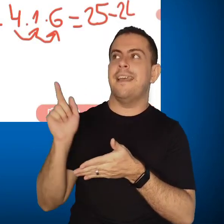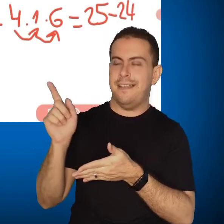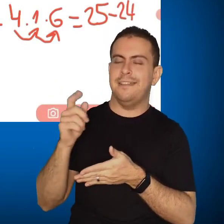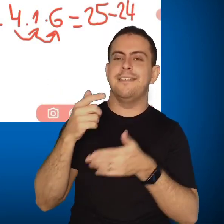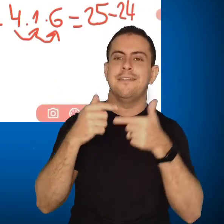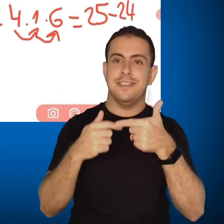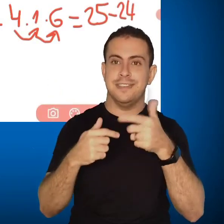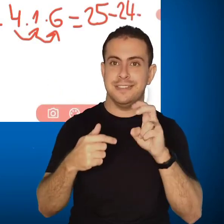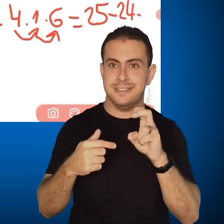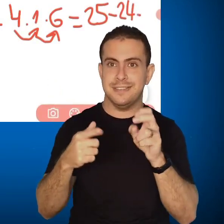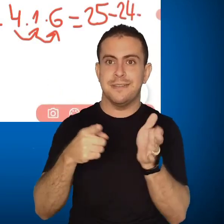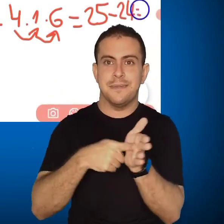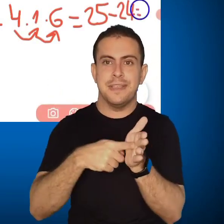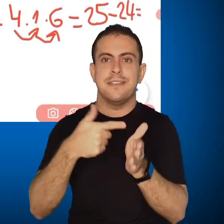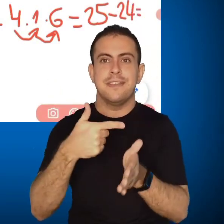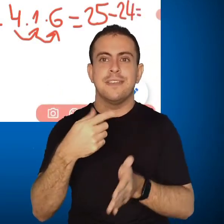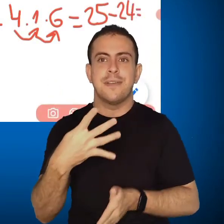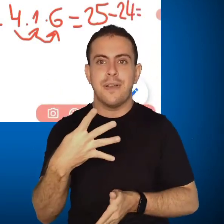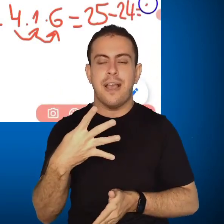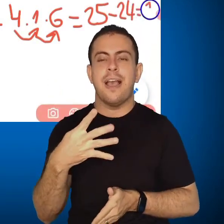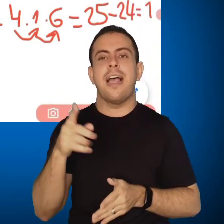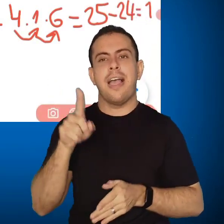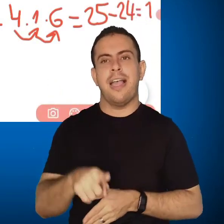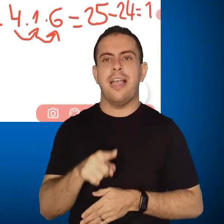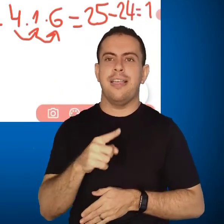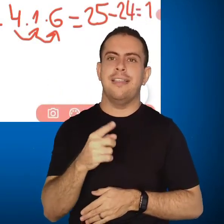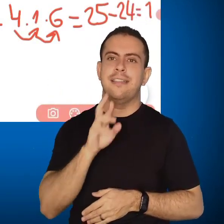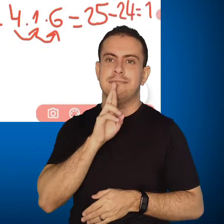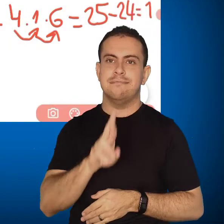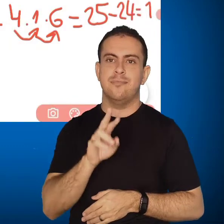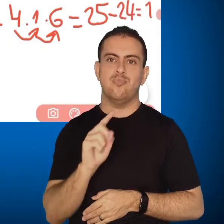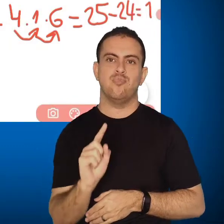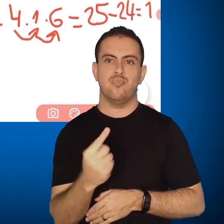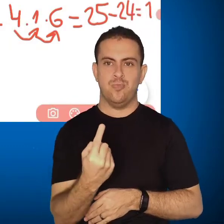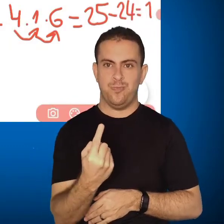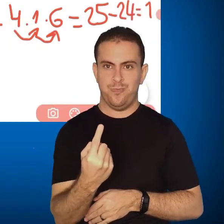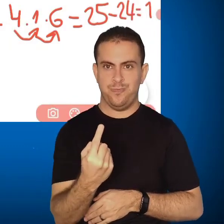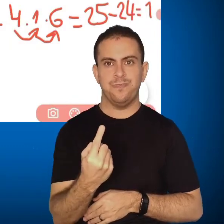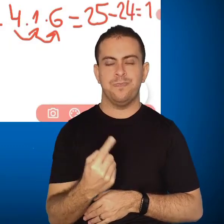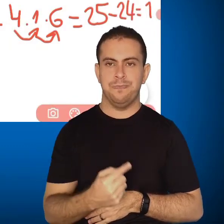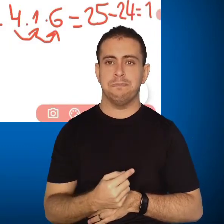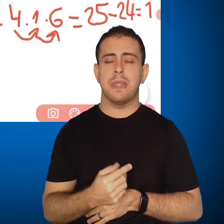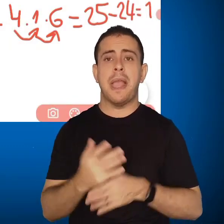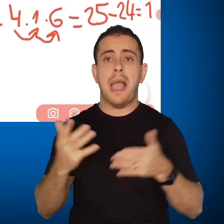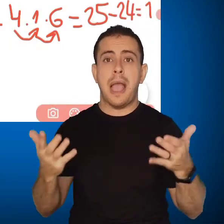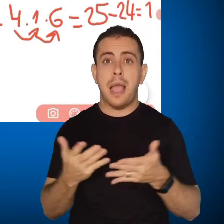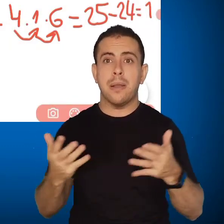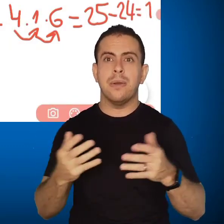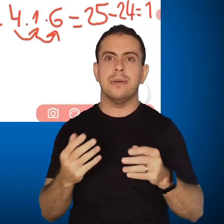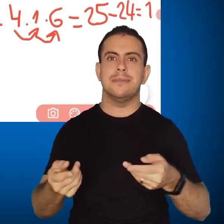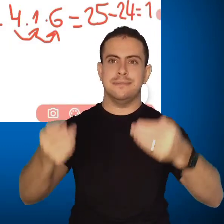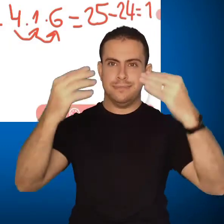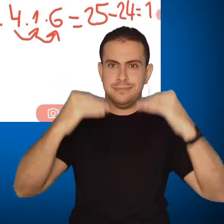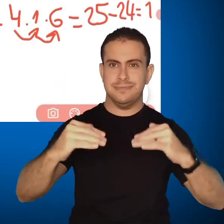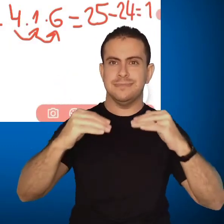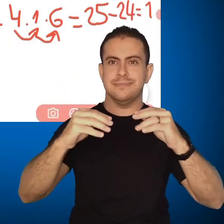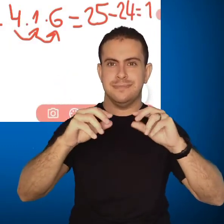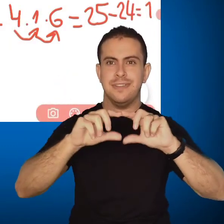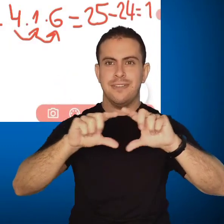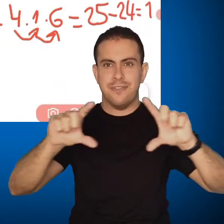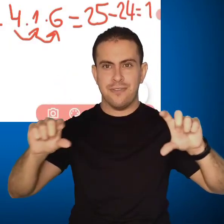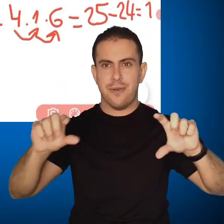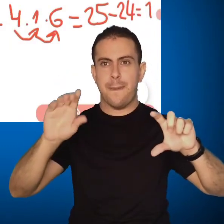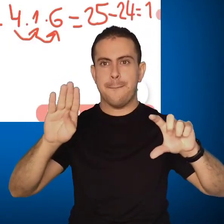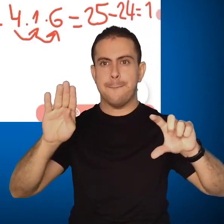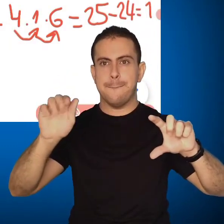25 menos 24, sabemos que o delta aí vai dar igual a 1. Vamos então agora à fórmula de Bhaskara. X igual a